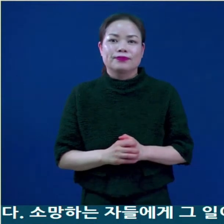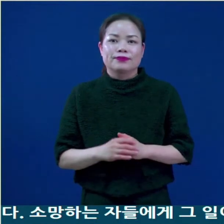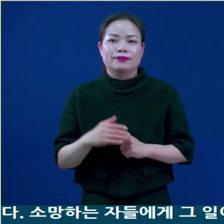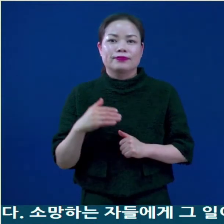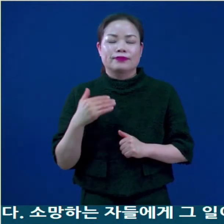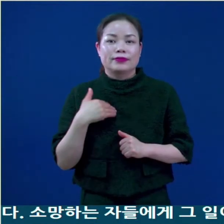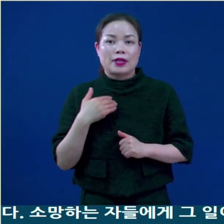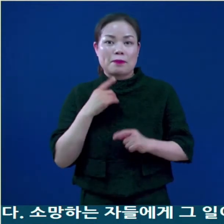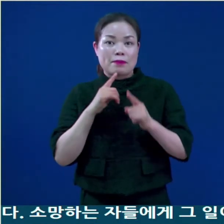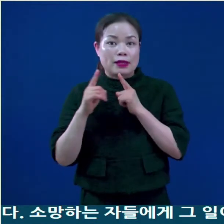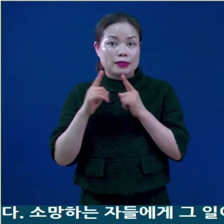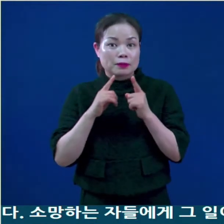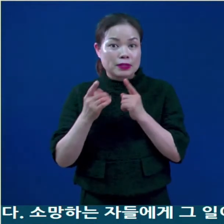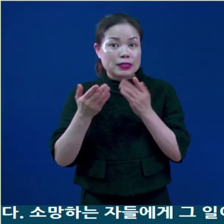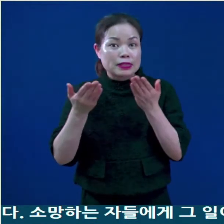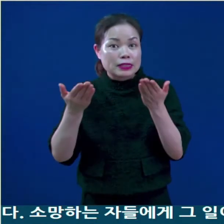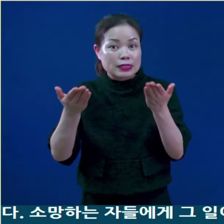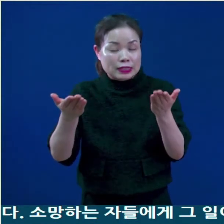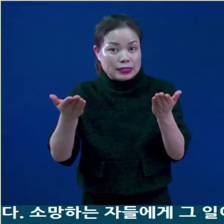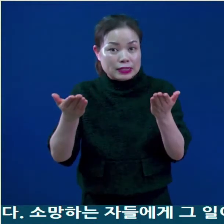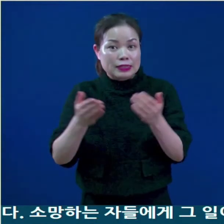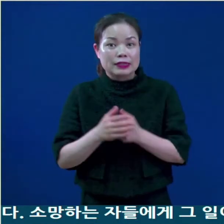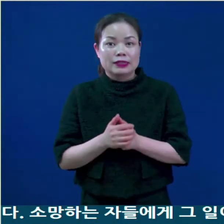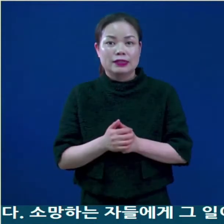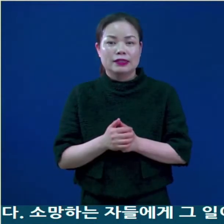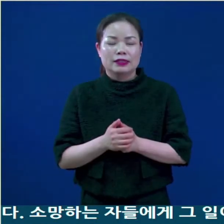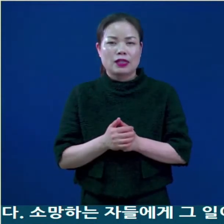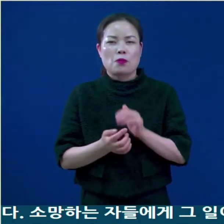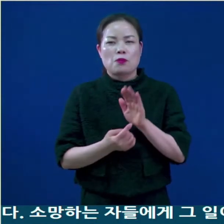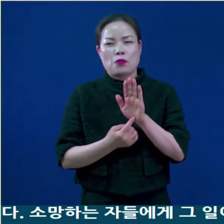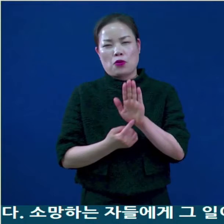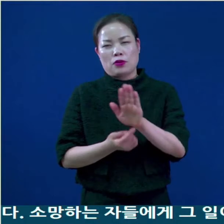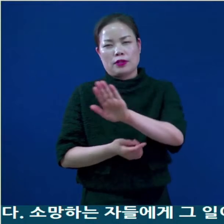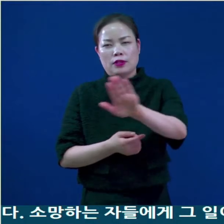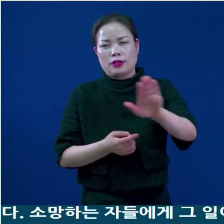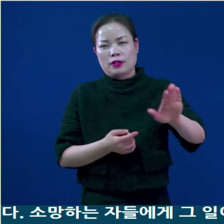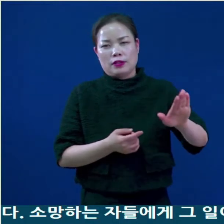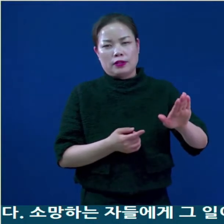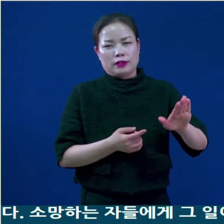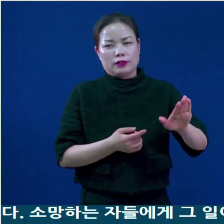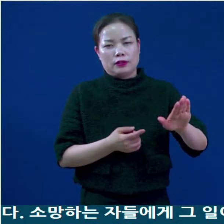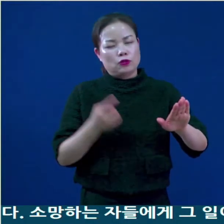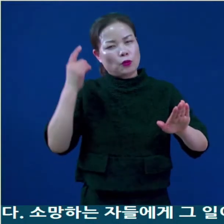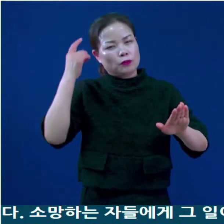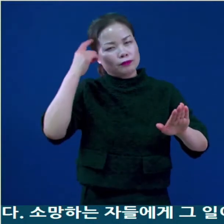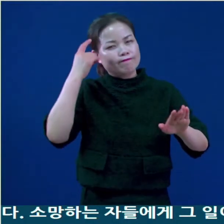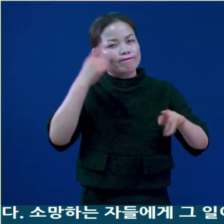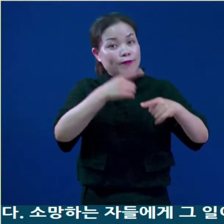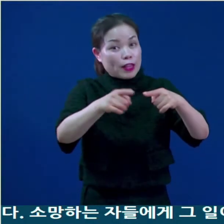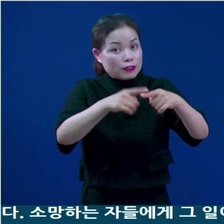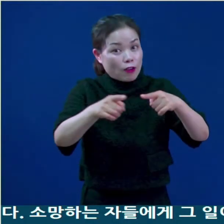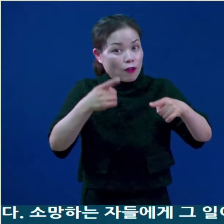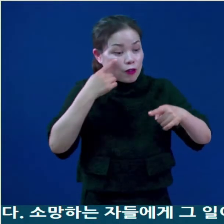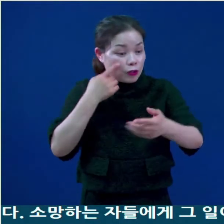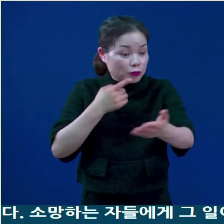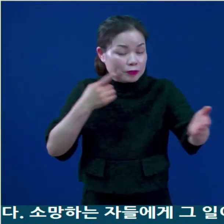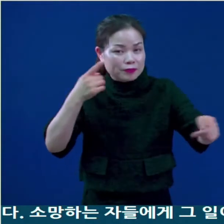다음 제가 말씀하시는 이 표현을 여러분 나름대로 한번 해석해 보시기 바랍니다.